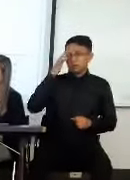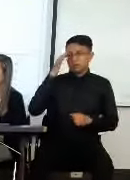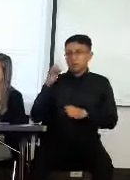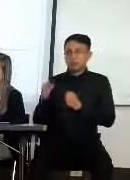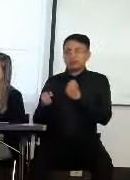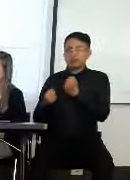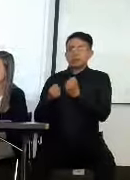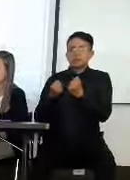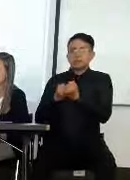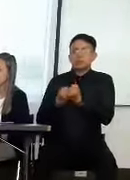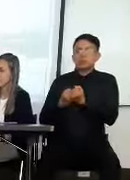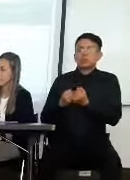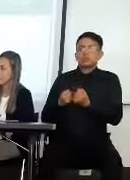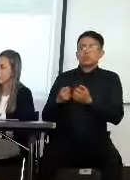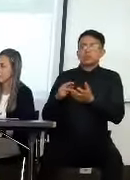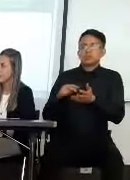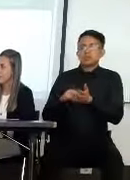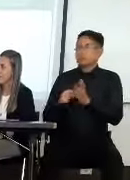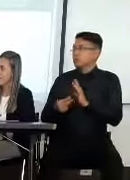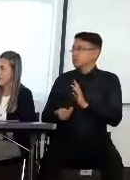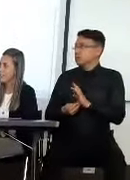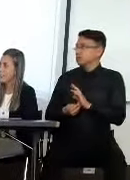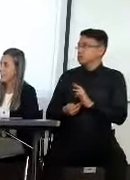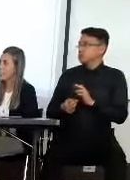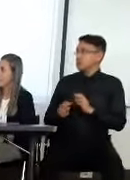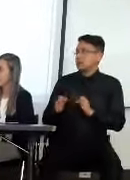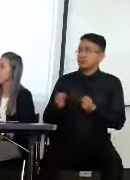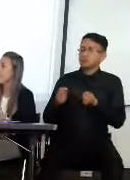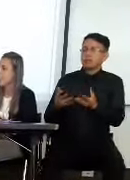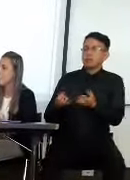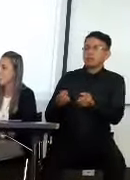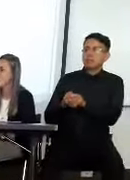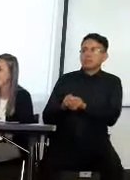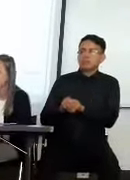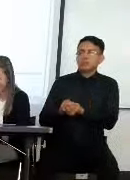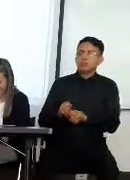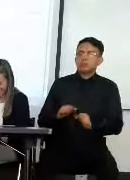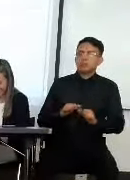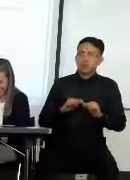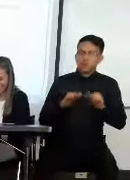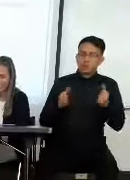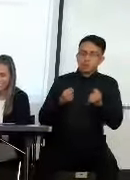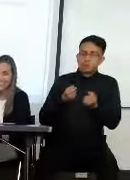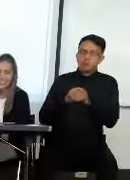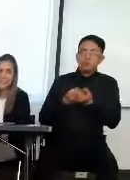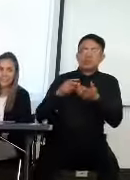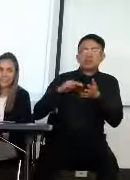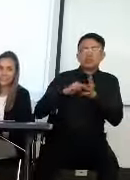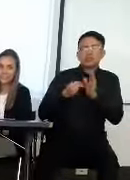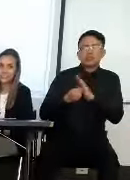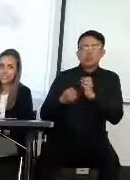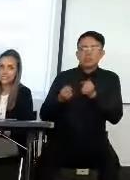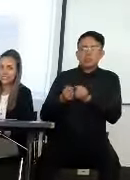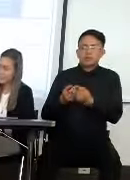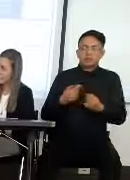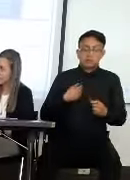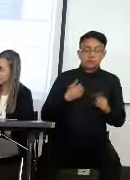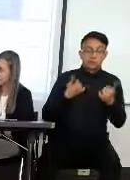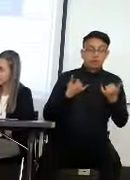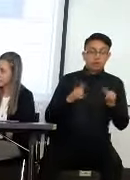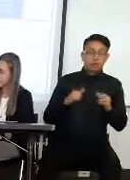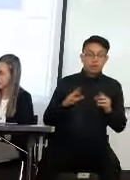apoyos? Dice, bríndele apoyos a la persona, pero ¿cómo se brindan los apoyos? ¿Qué es eso? Entonces, concretar